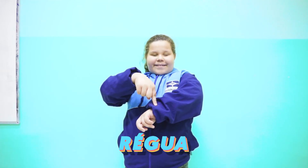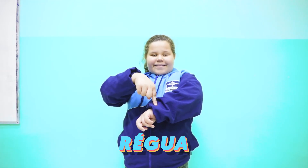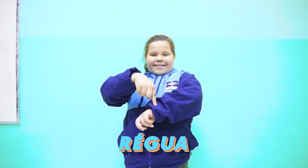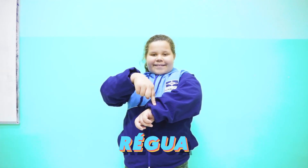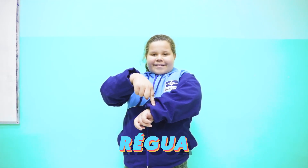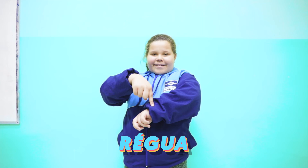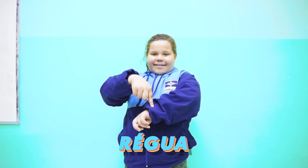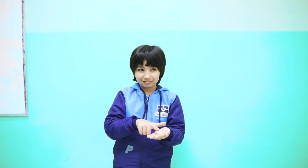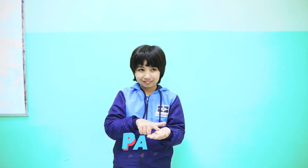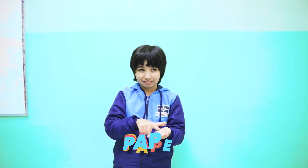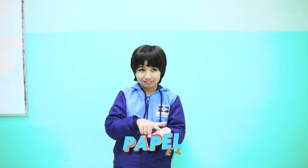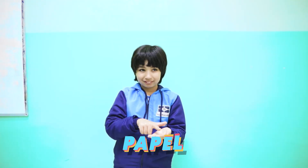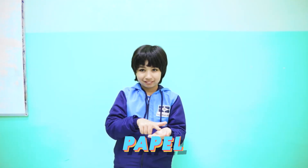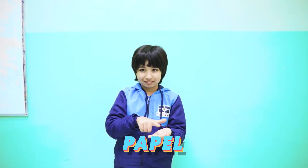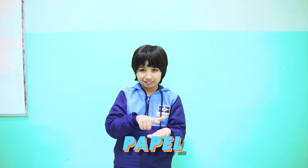Música